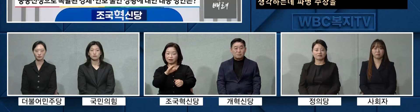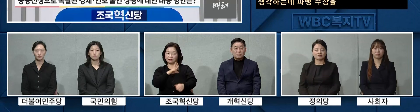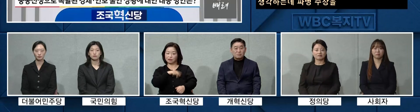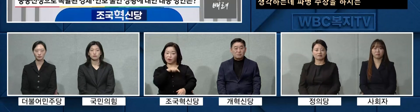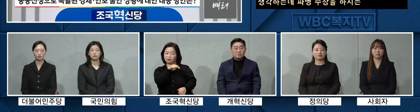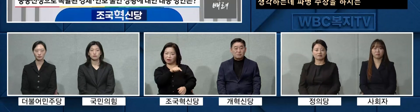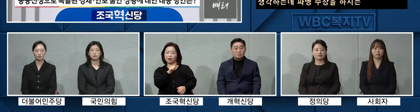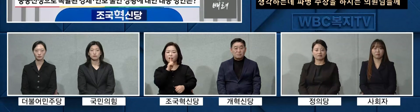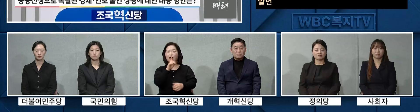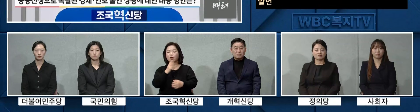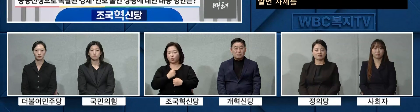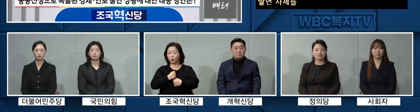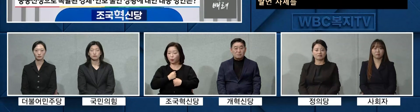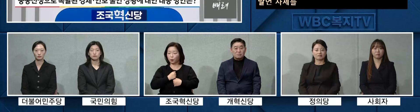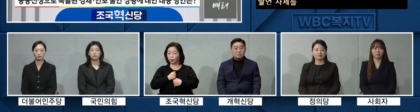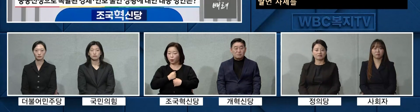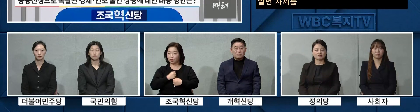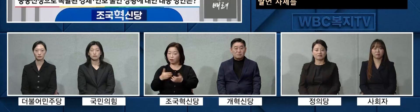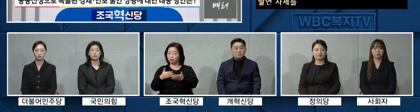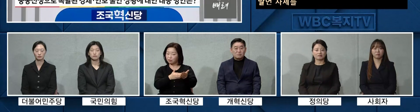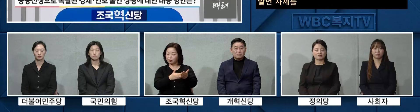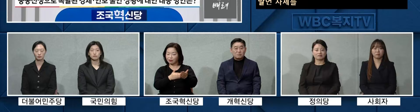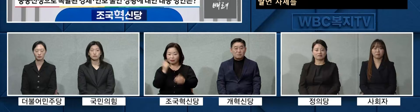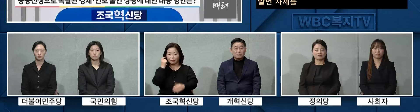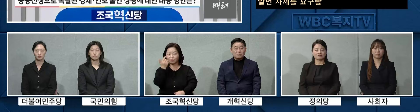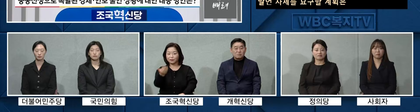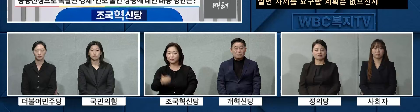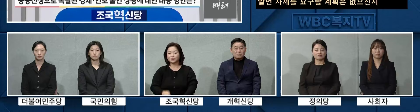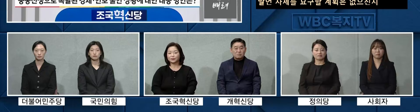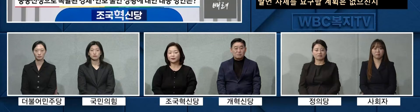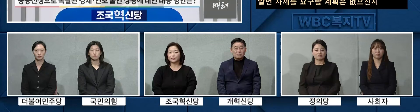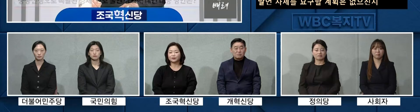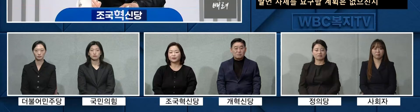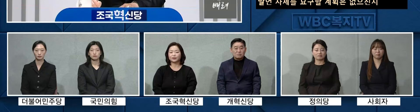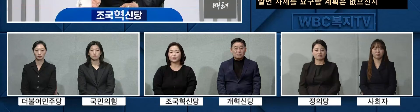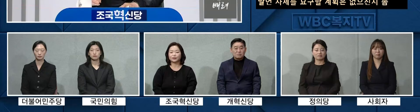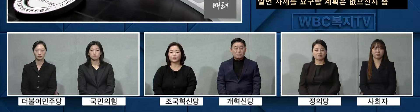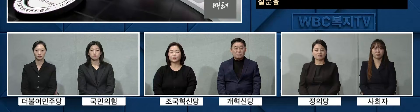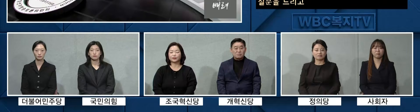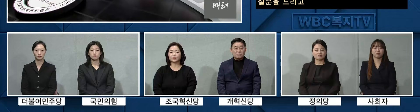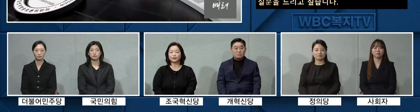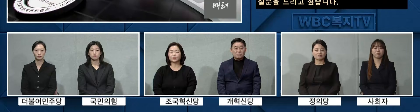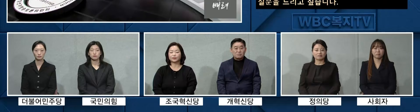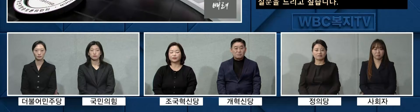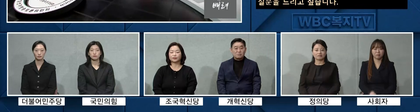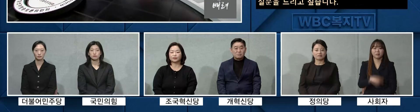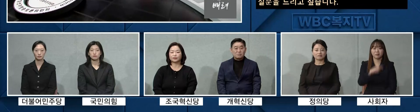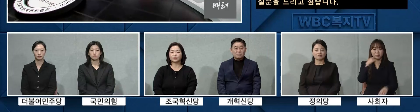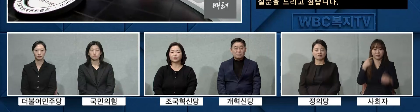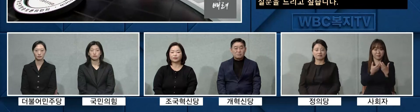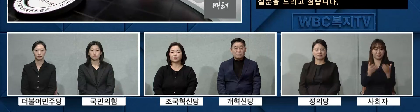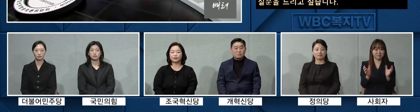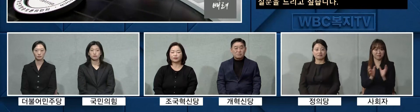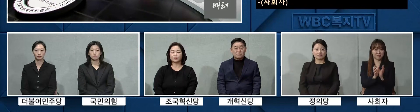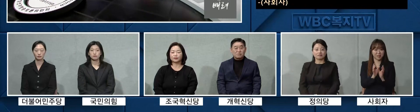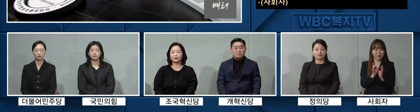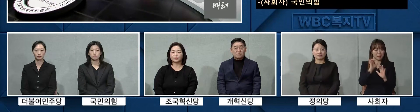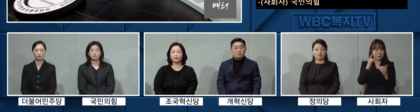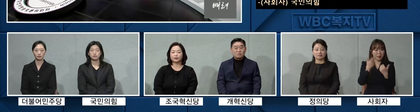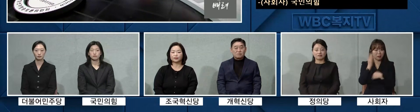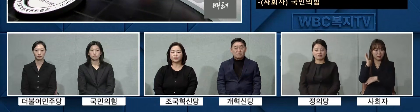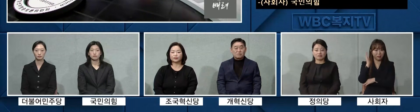자제를 요구할 계획은 없으신지 좀 질문을 드리고 싶습니다. 예, 국민의힘 임종득 의원 반론하시겠습니까?